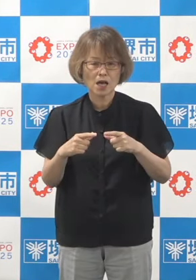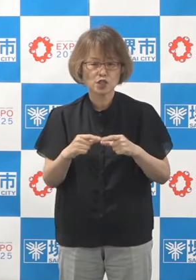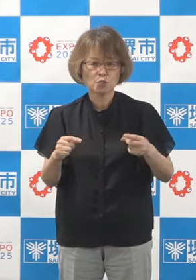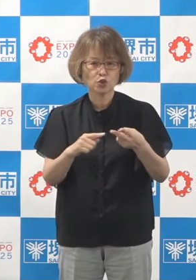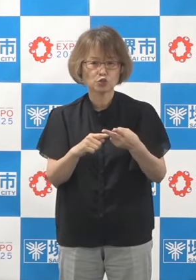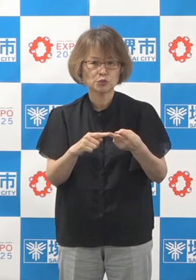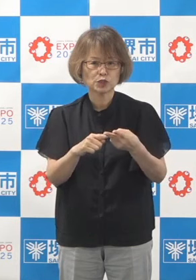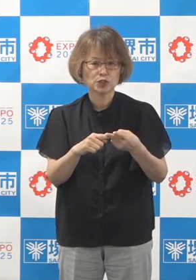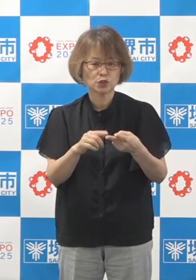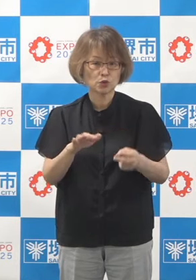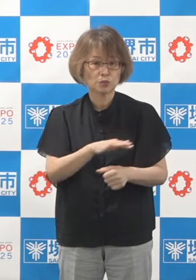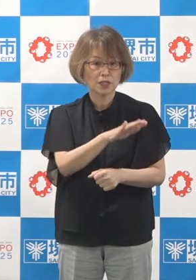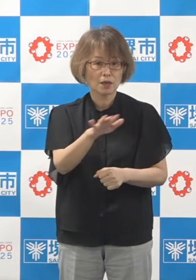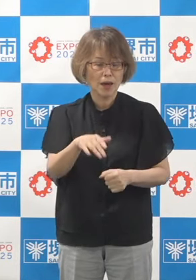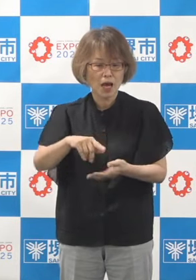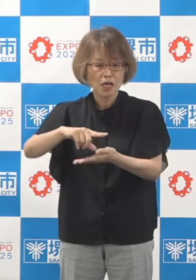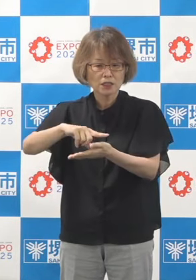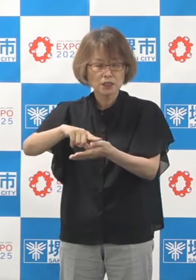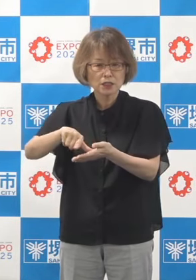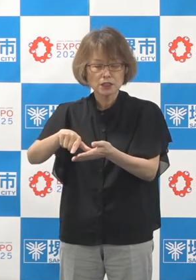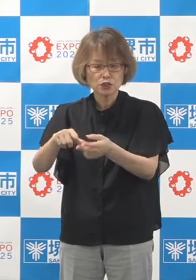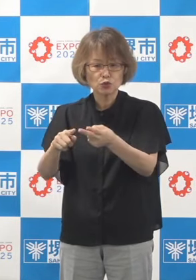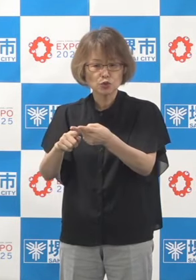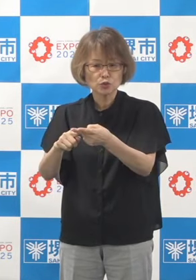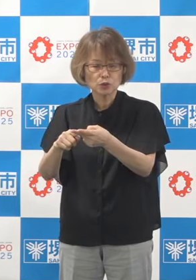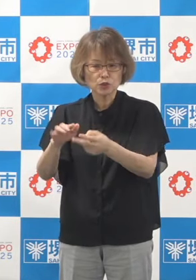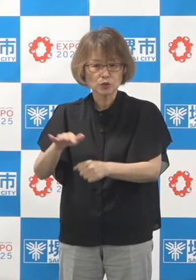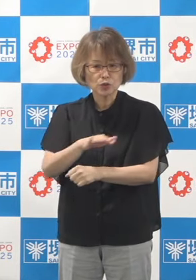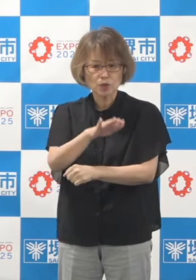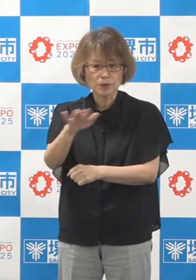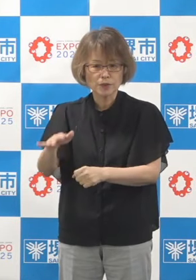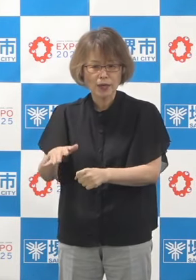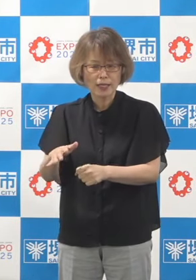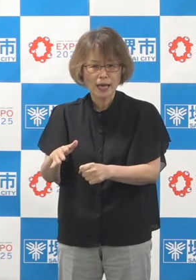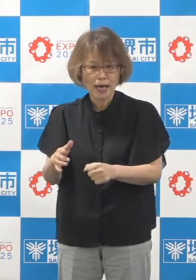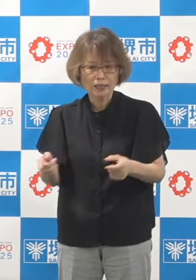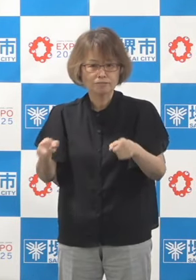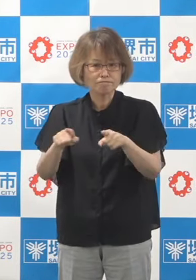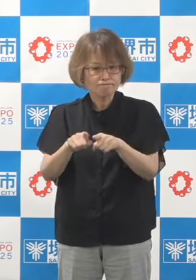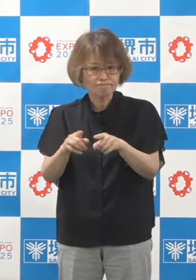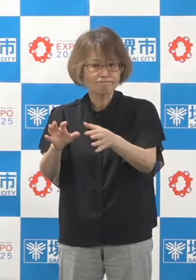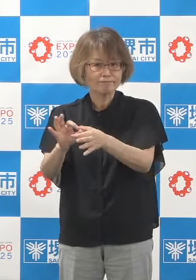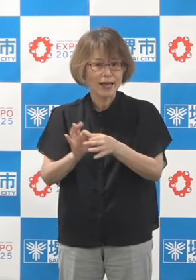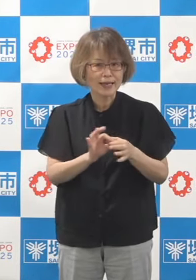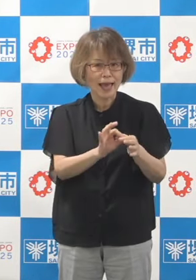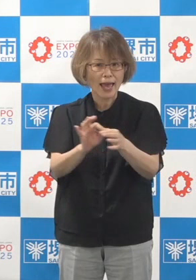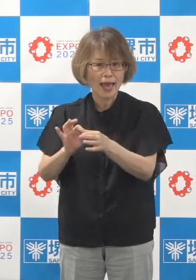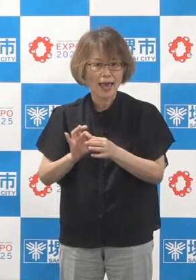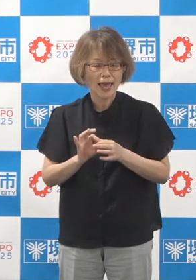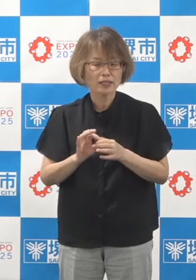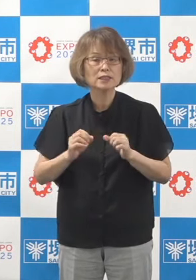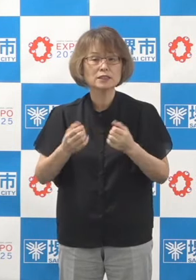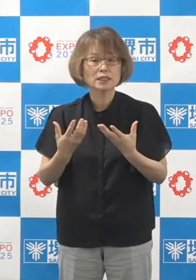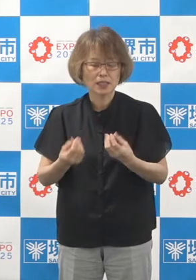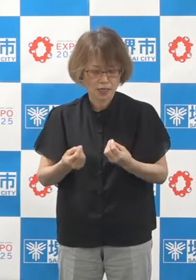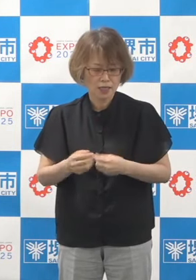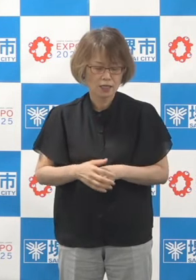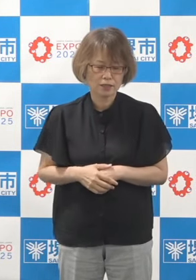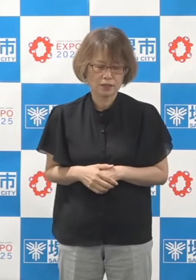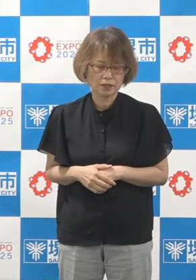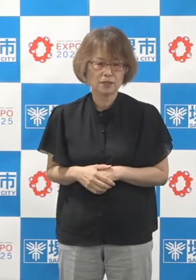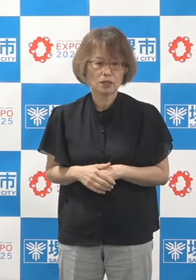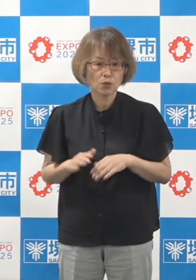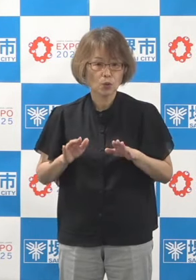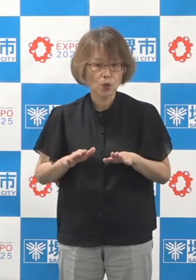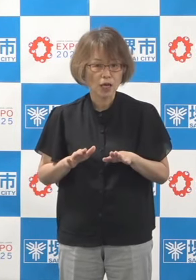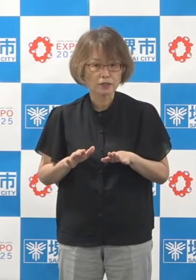に地域の郵便局の皆さんとは連携を行ってきましたが、今回日本郵便の皆